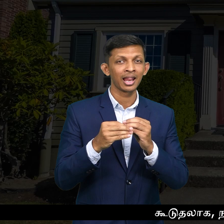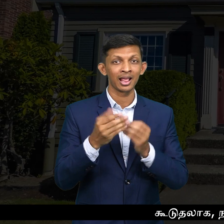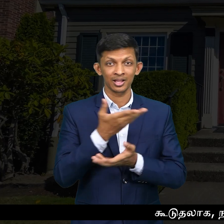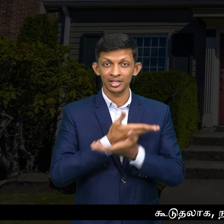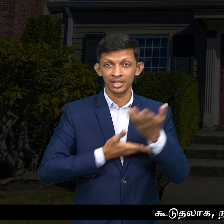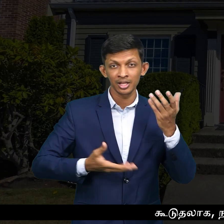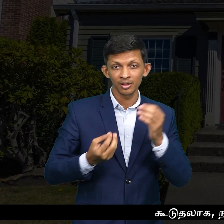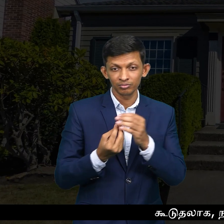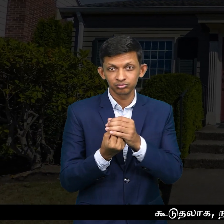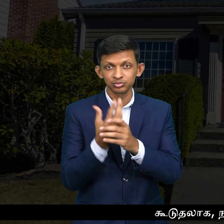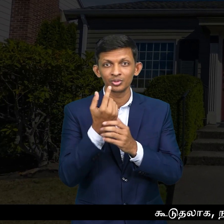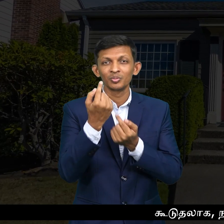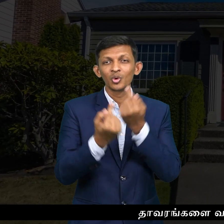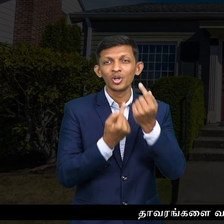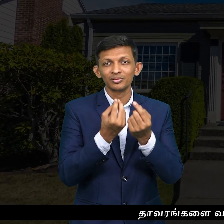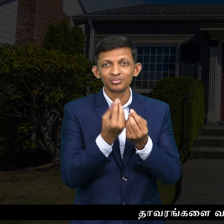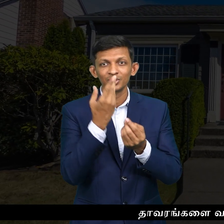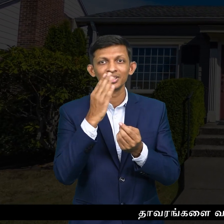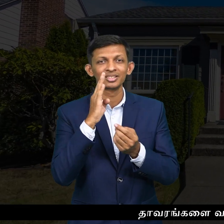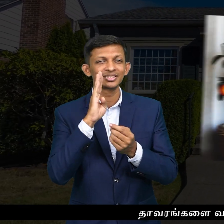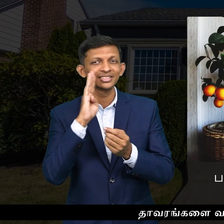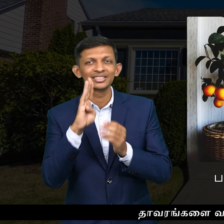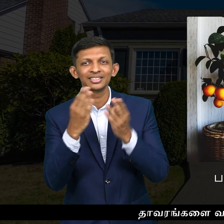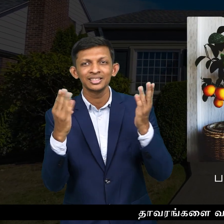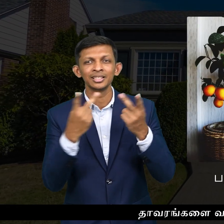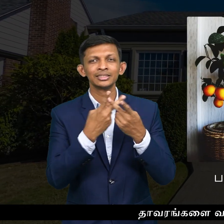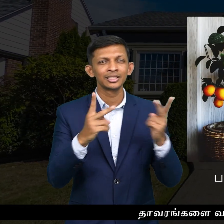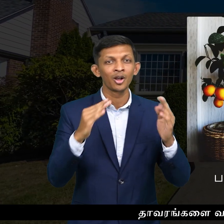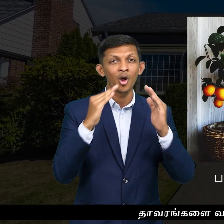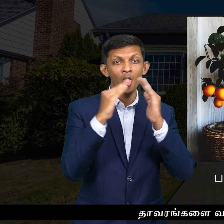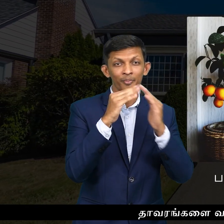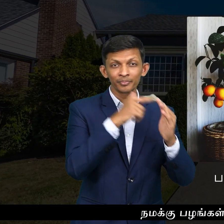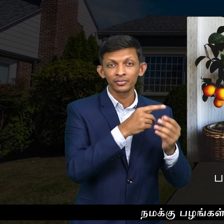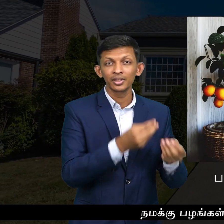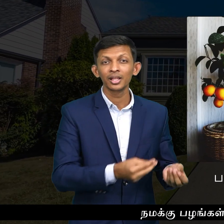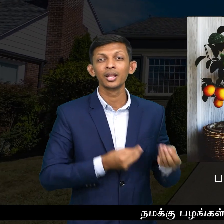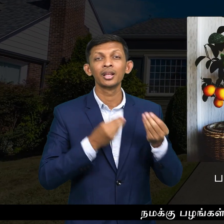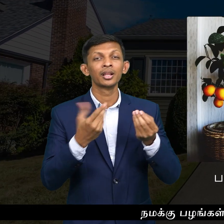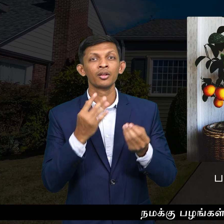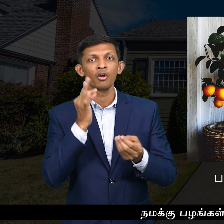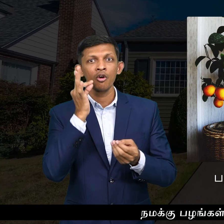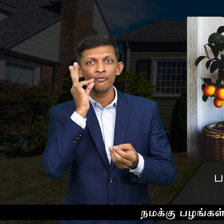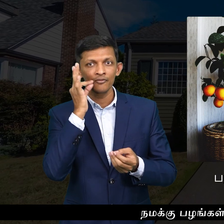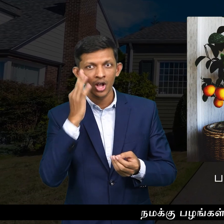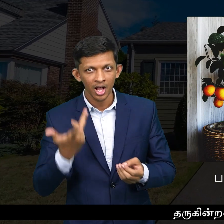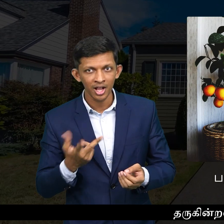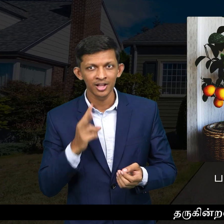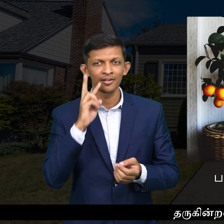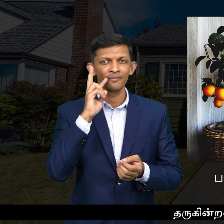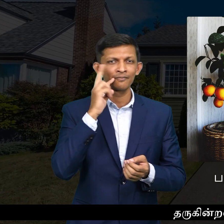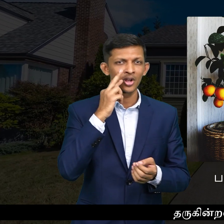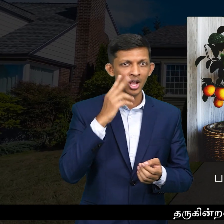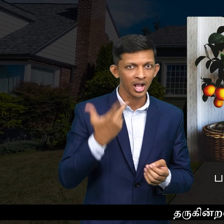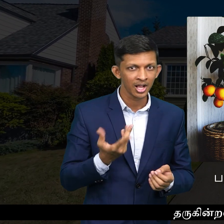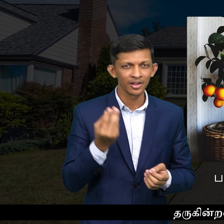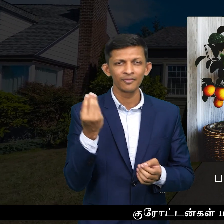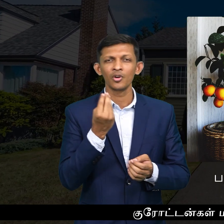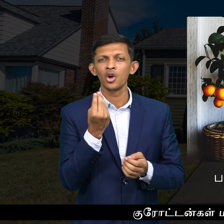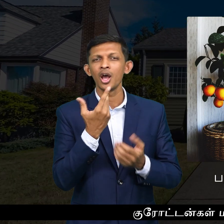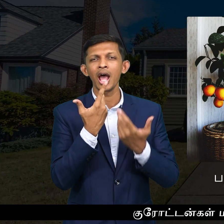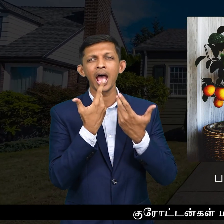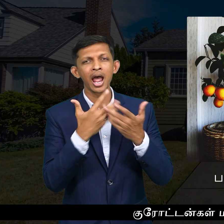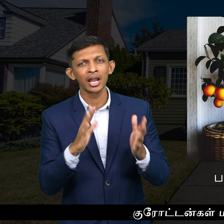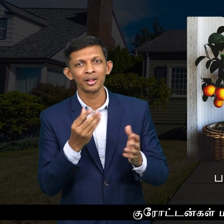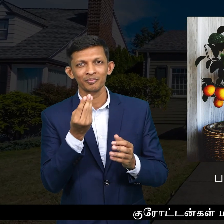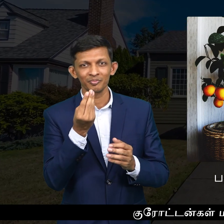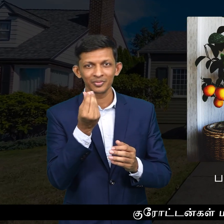கூடுதலாக நாம் நம் வீடுகளில் தாவரங்களை வளர்க்கிறோம். அவை நமக்கு பழங்கள் மற்றும் காய்கறிகள் தருகின்றன மற்றும்